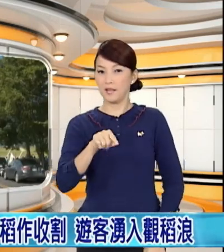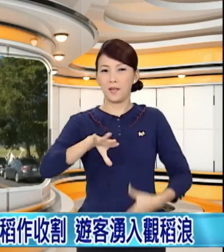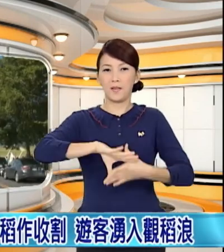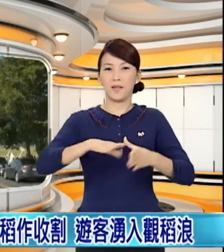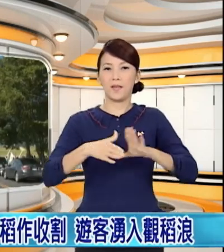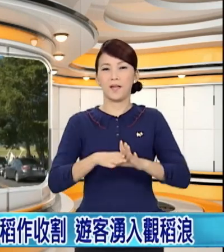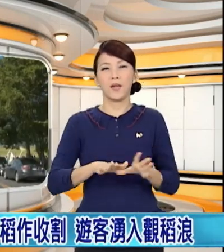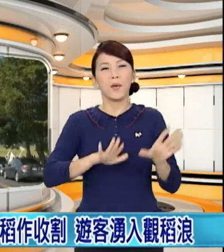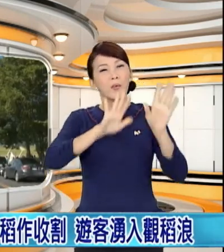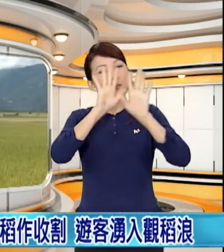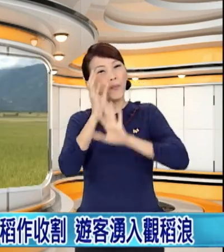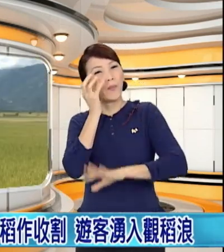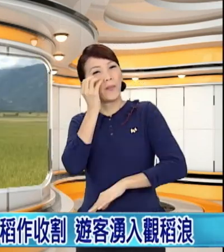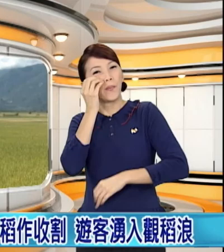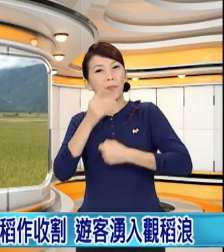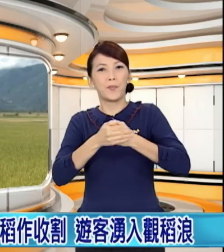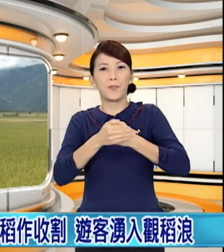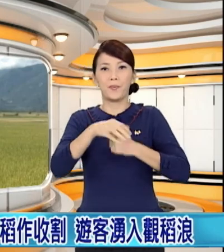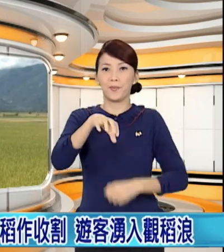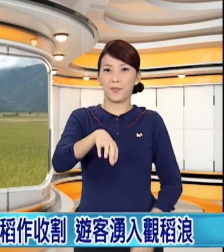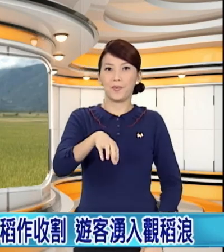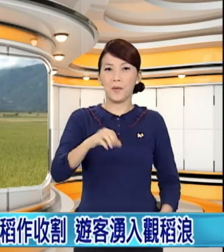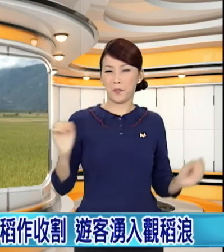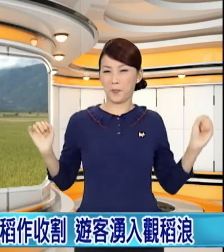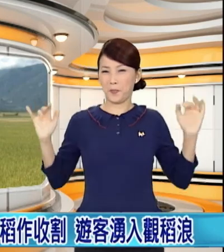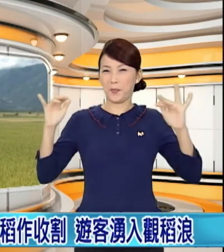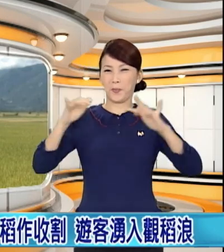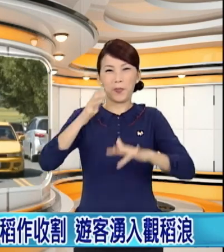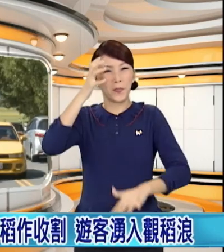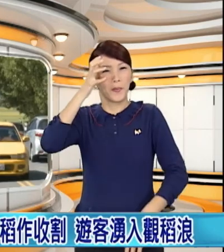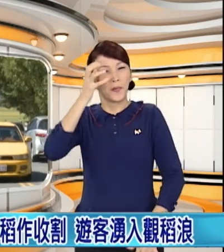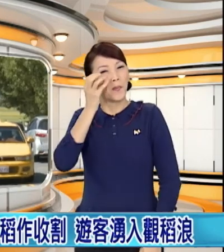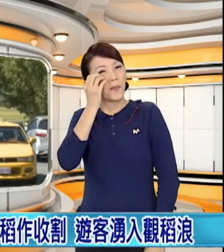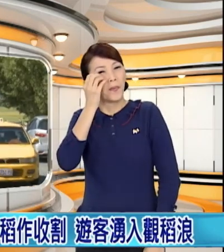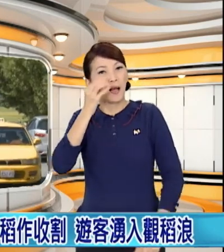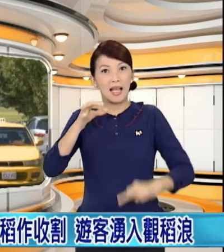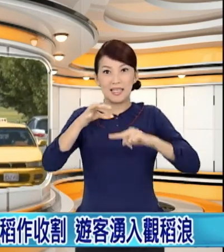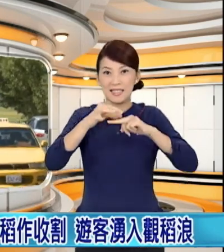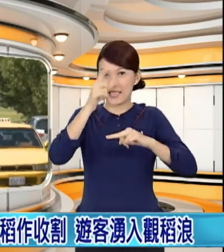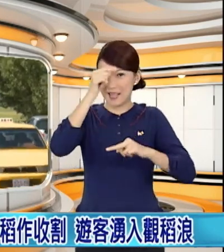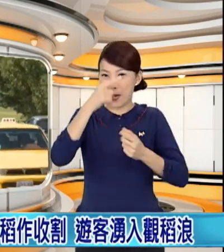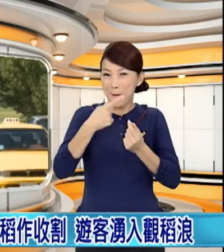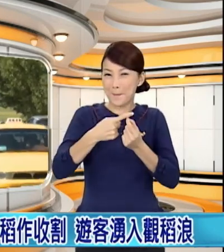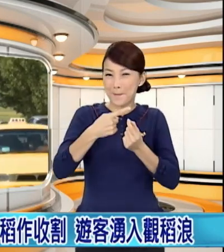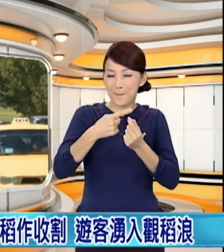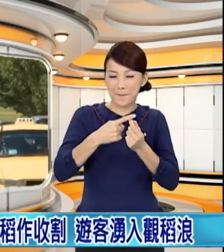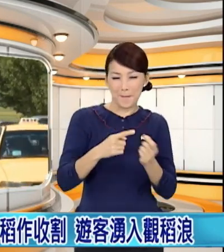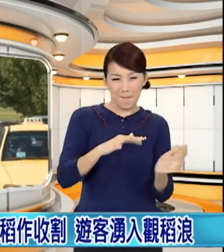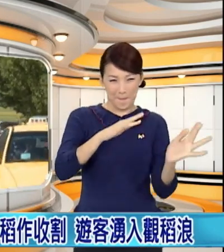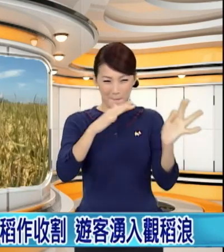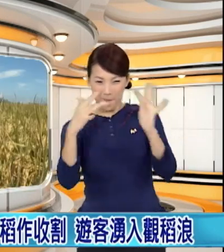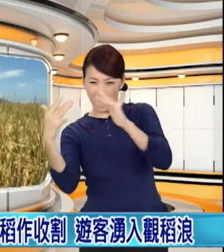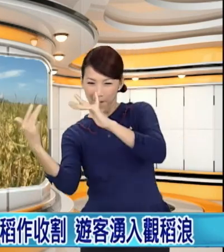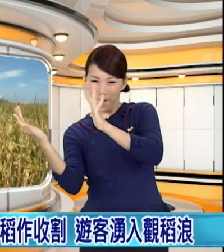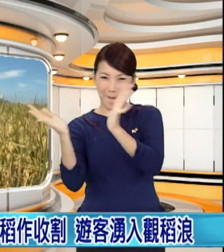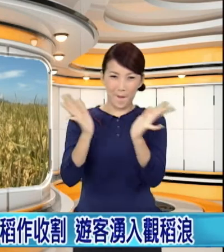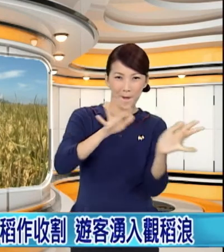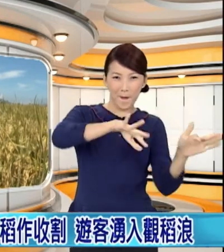大批游客抢着要看175公顷的金黄色农田稻浪，人车把